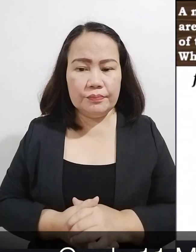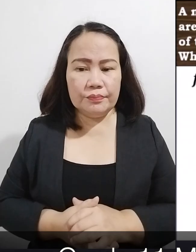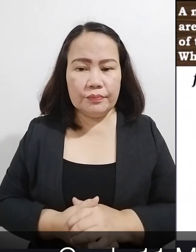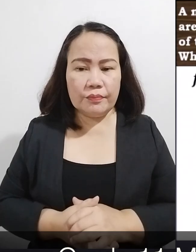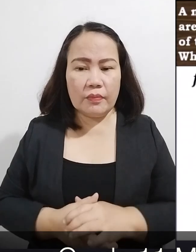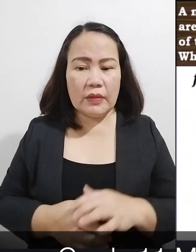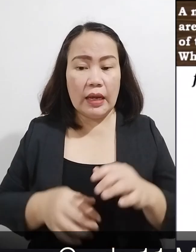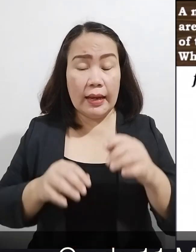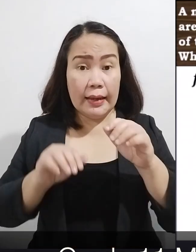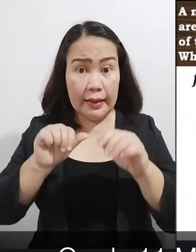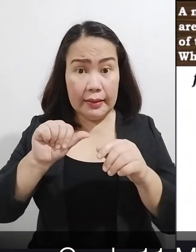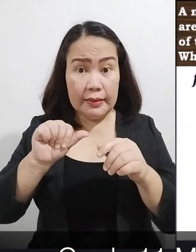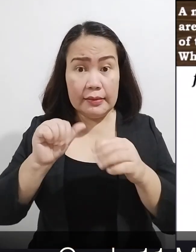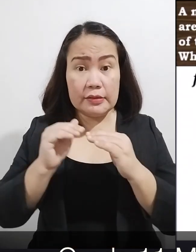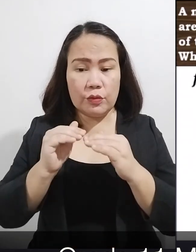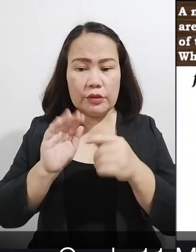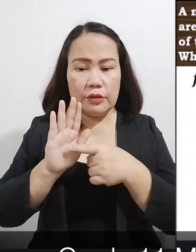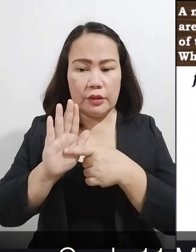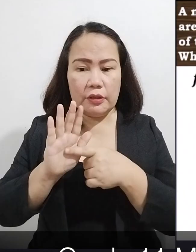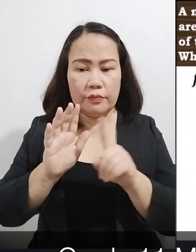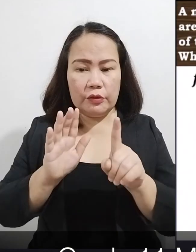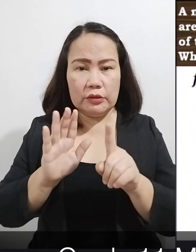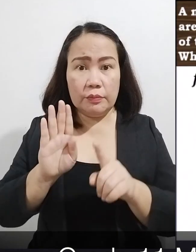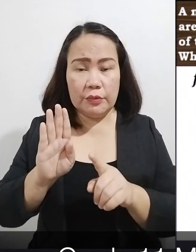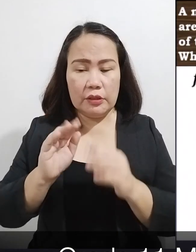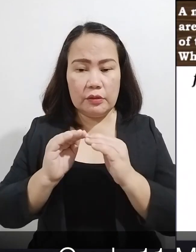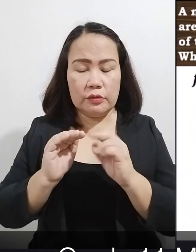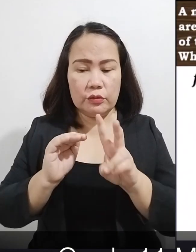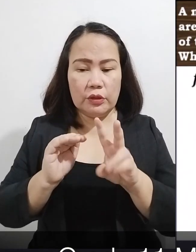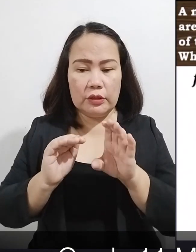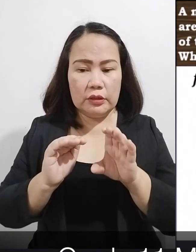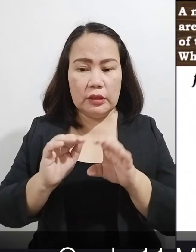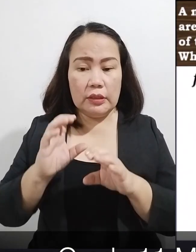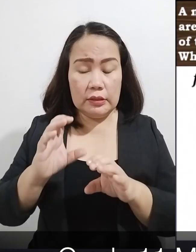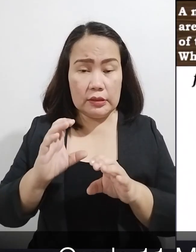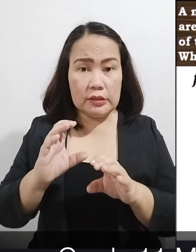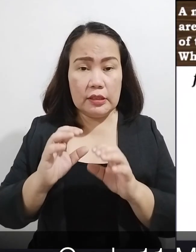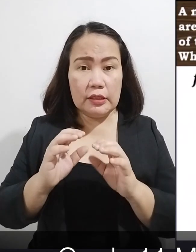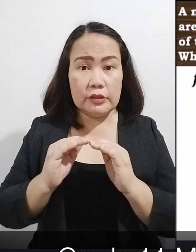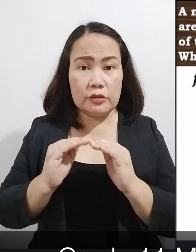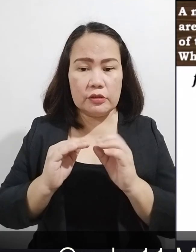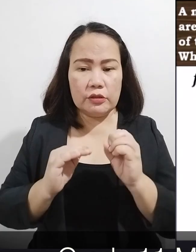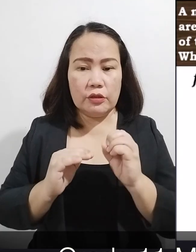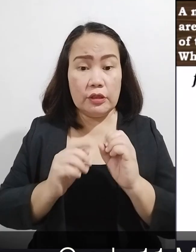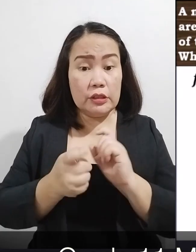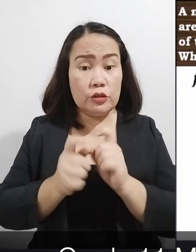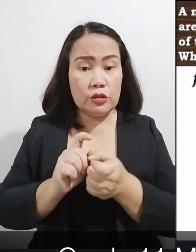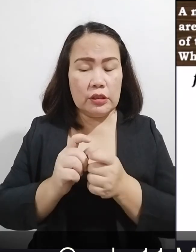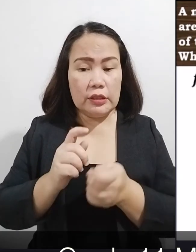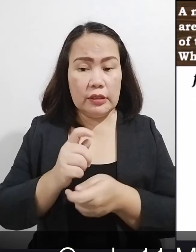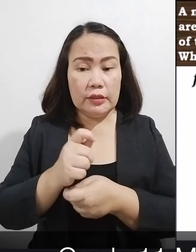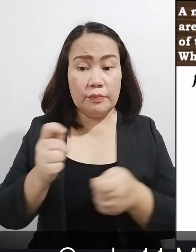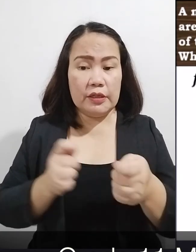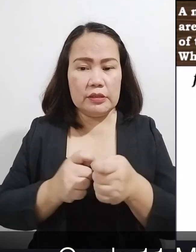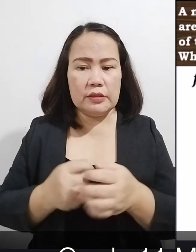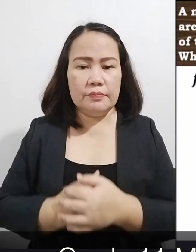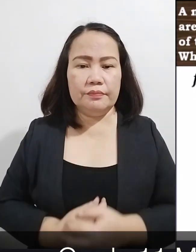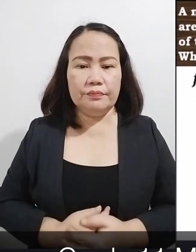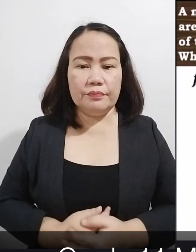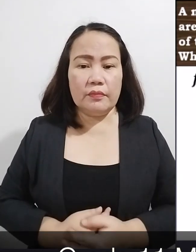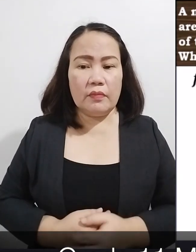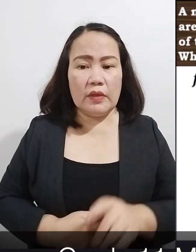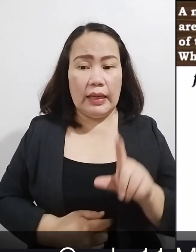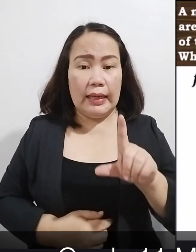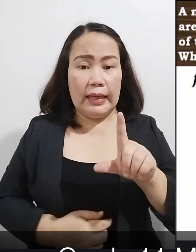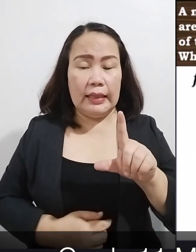kung saan ang a natin ay negative 1, ang b ay 200, at ang c ay 0. Okay, kuhanin